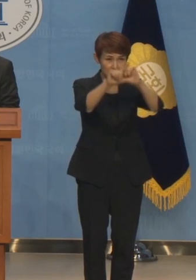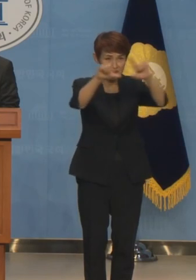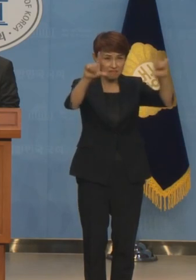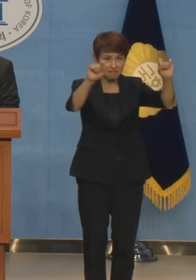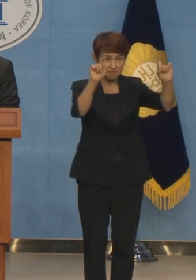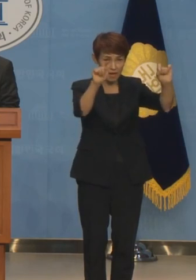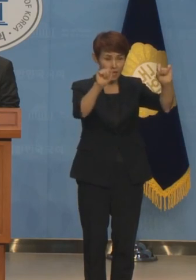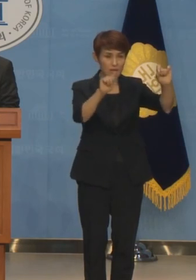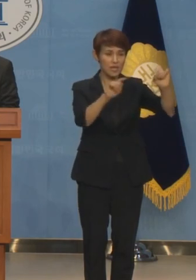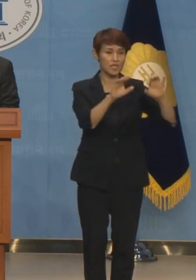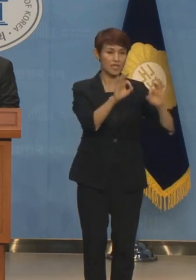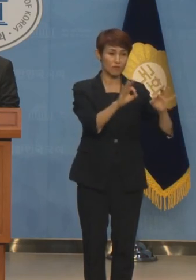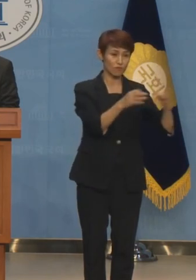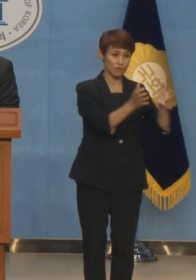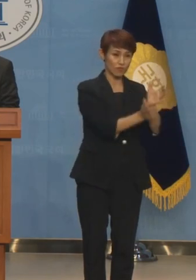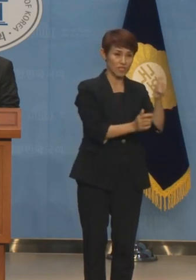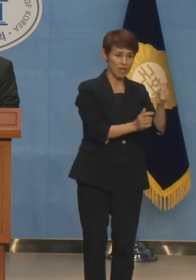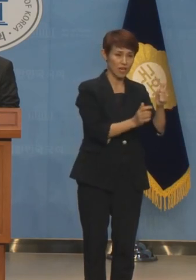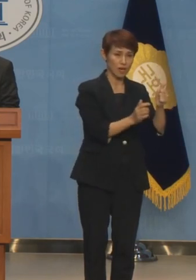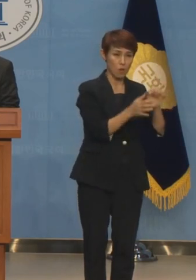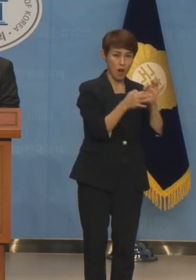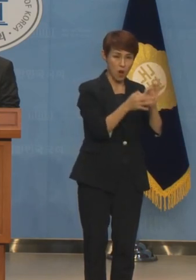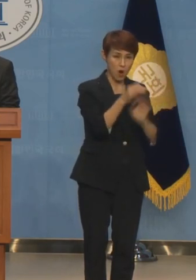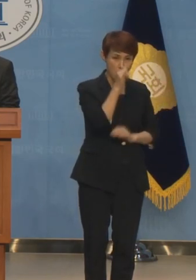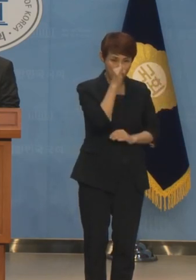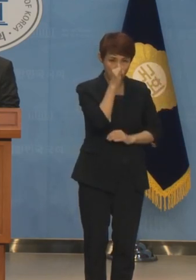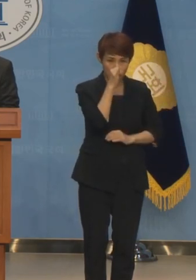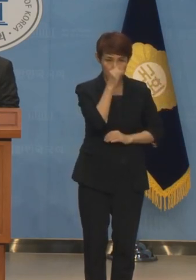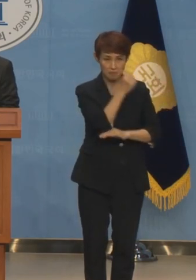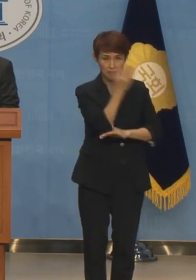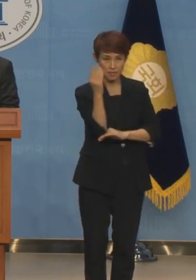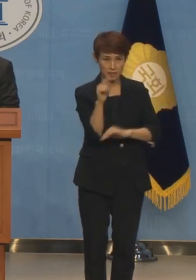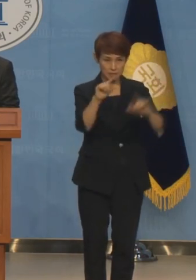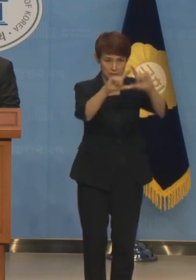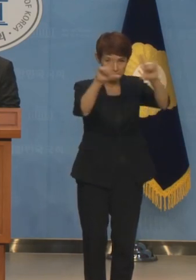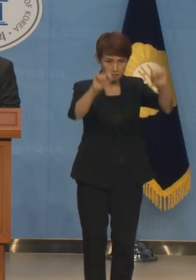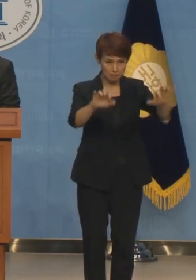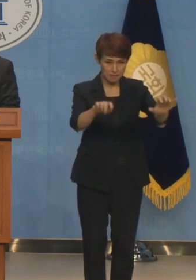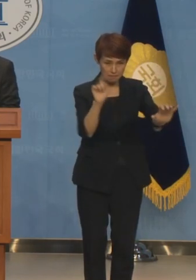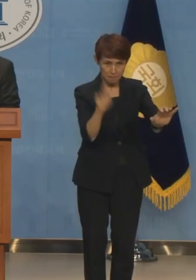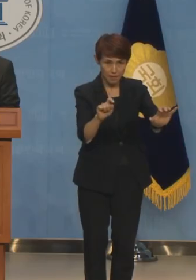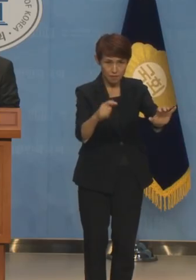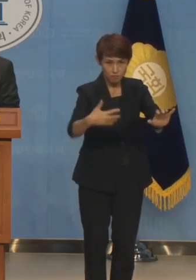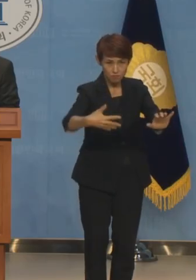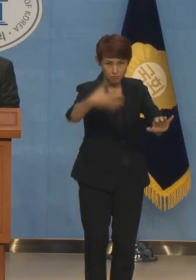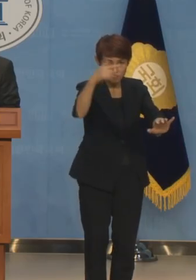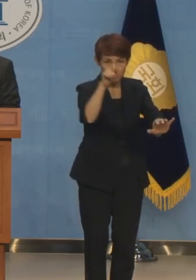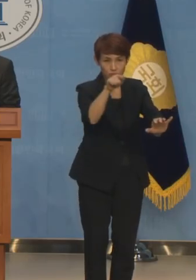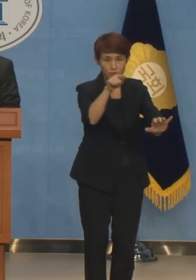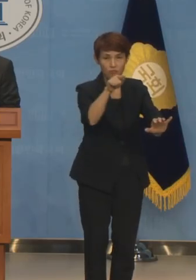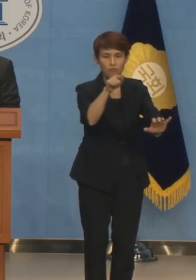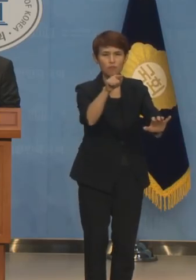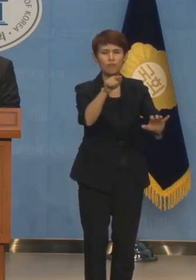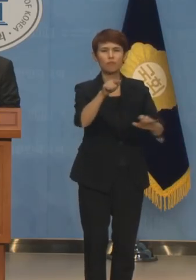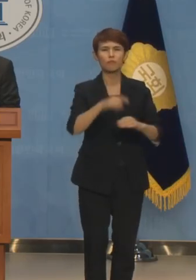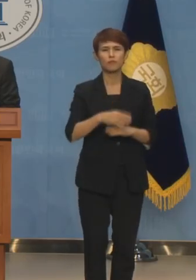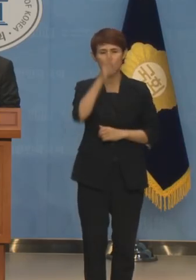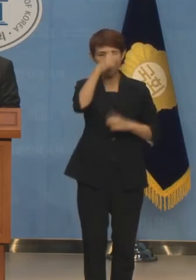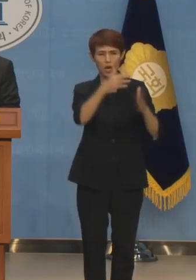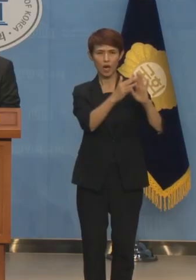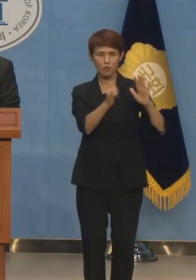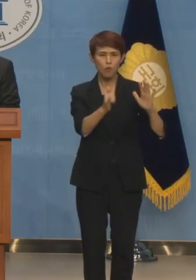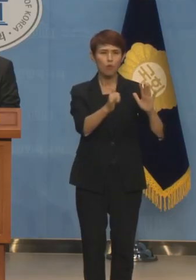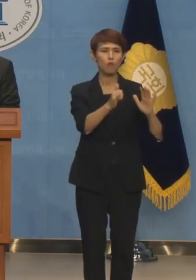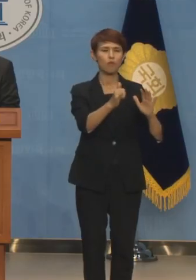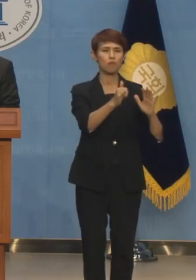전 국장의 밀정 의혹을 보도한 언론사명을 키워드로 검색했다고 합니다. 경찰 가족의